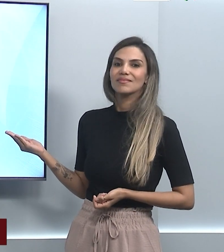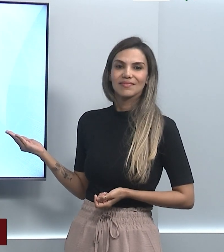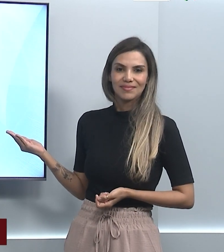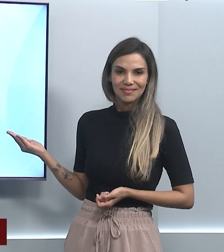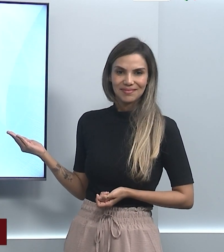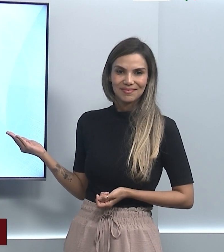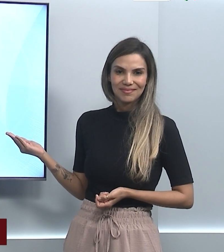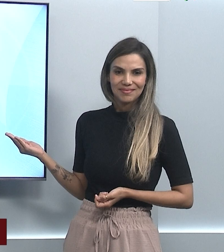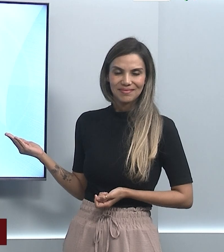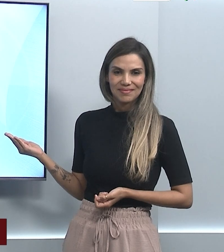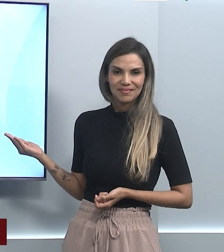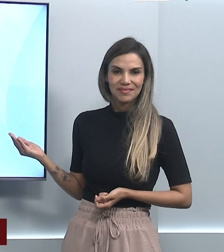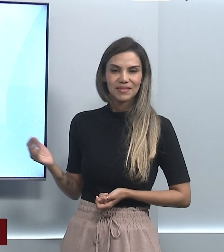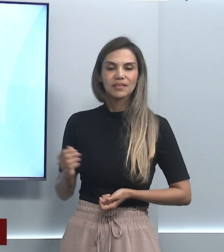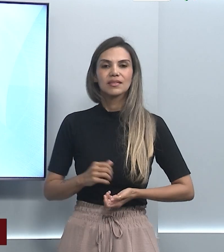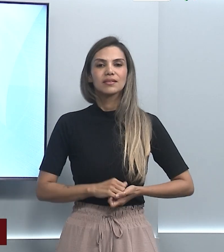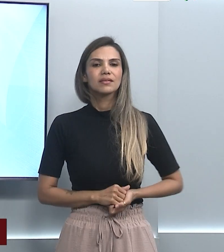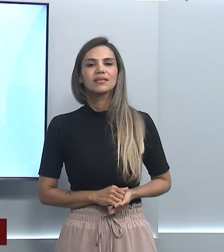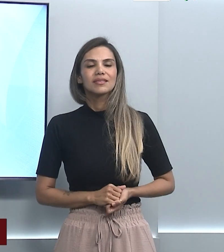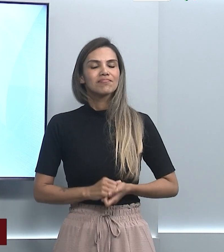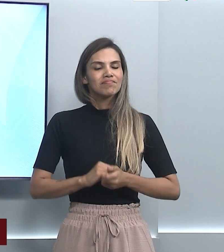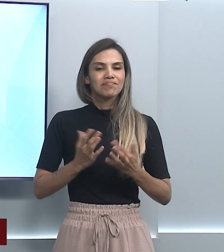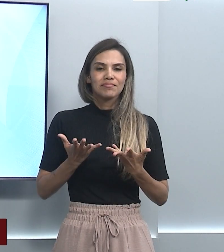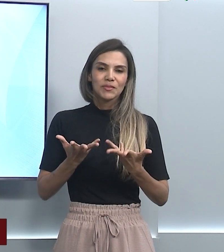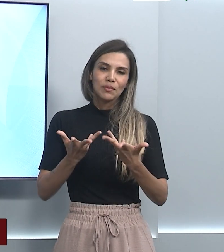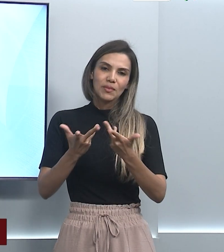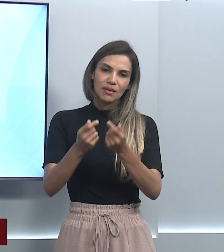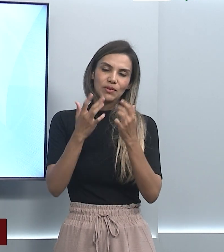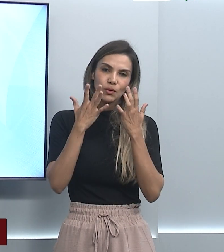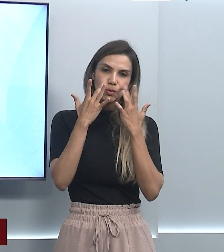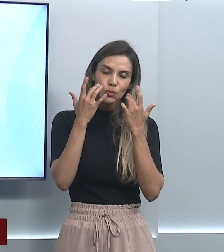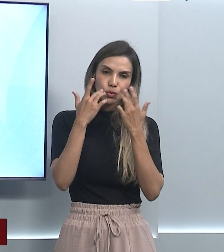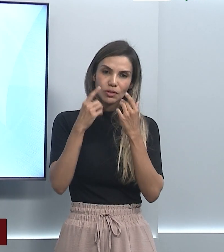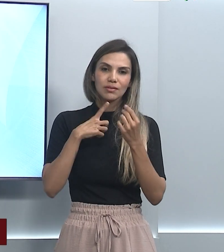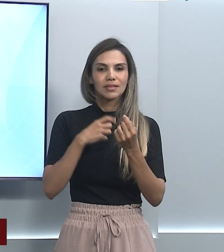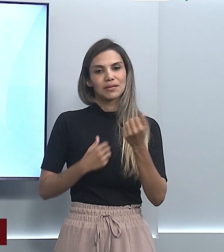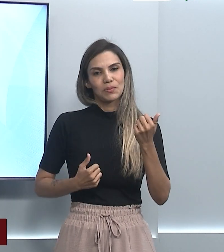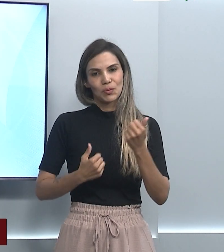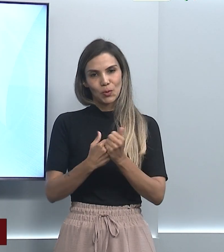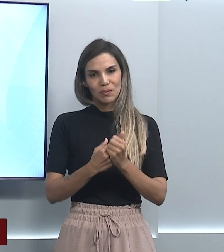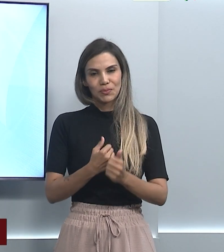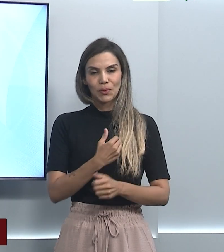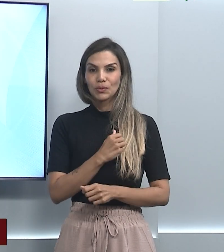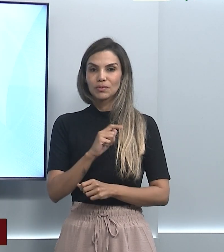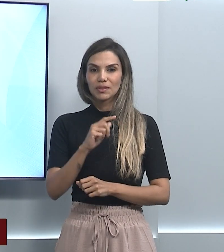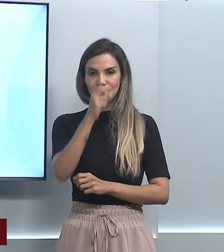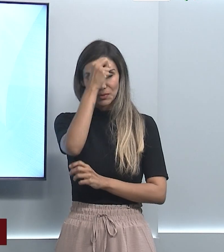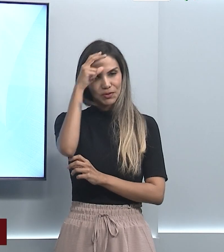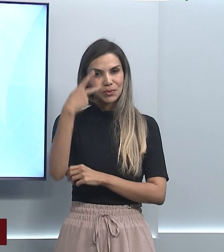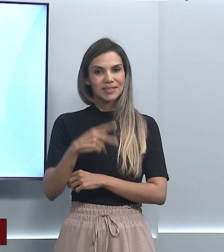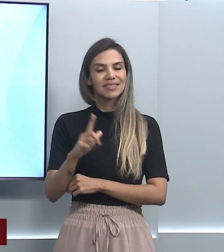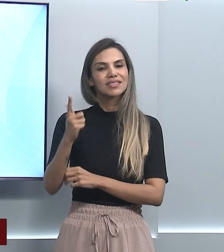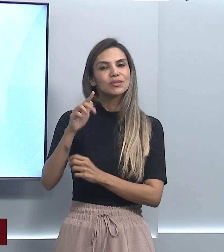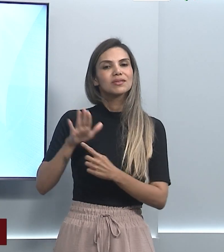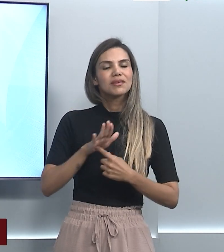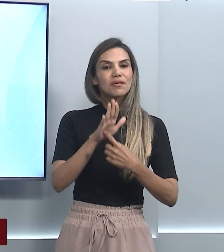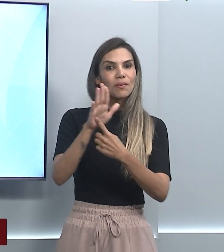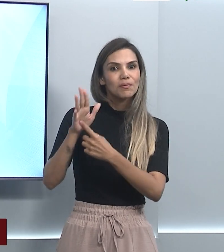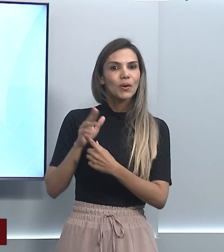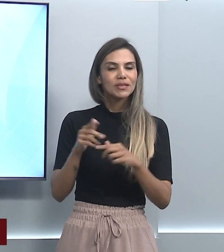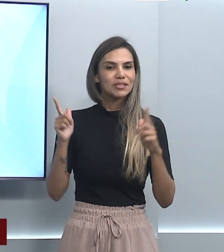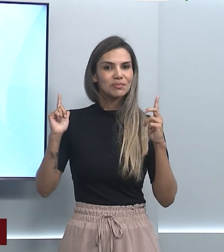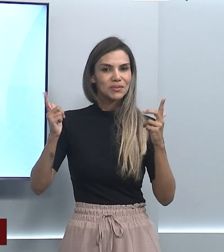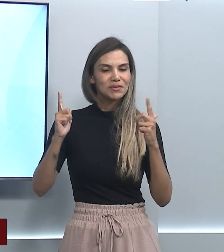Batalha pelo Meio Ambiente é um lindo projeto com apoio da Prefeitura de Goiânia, que mostra uma aventura encantadora